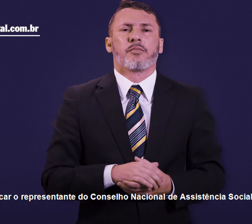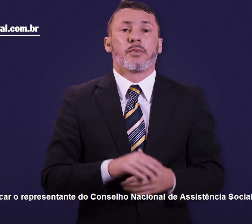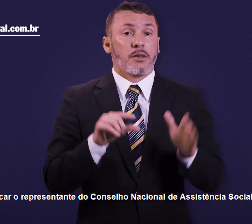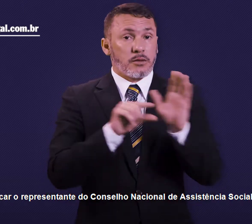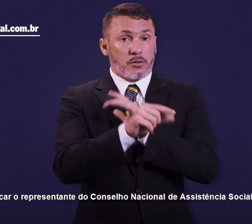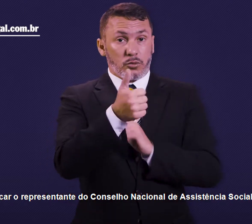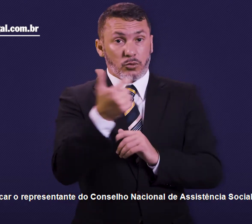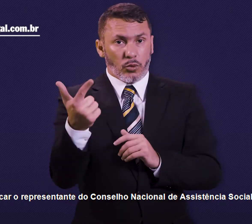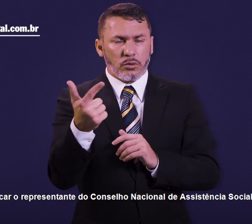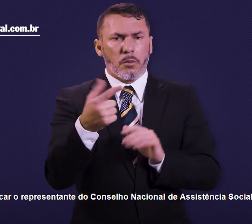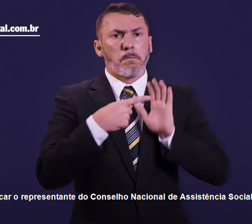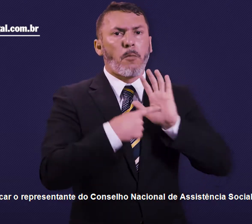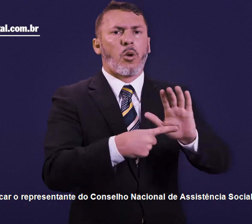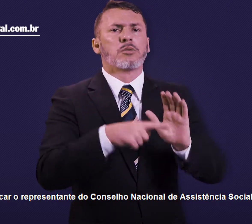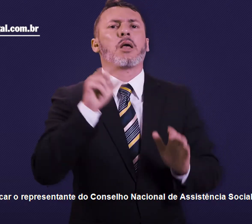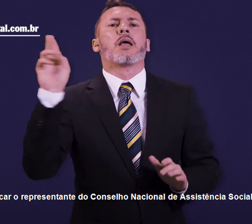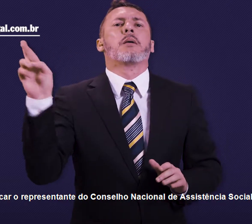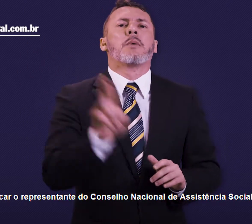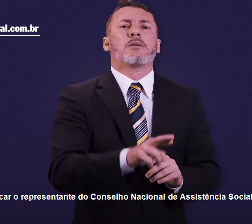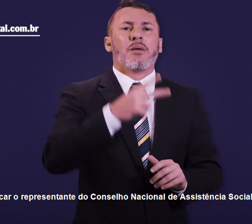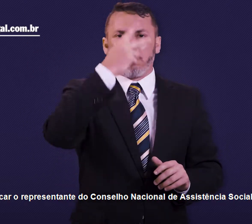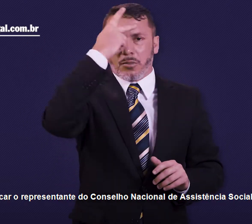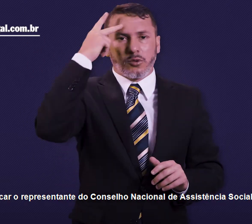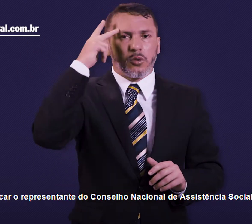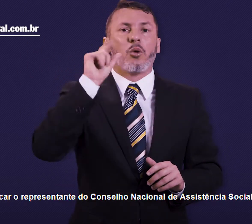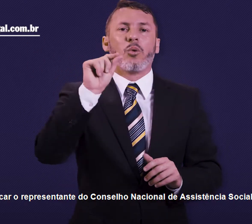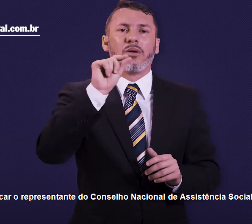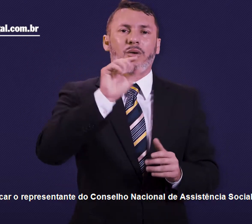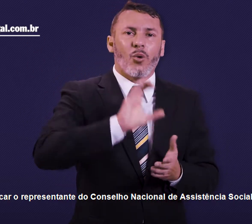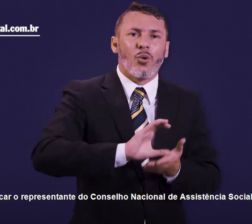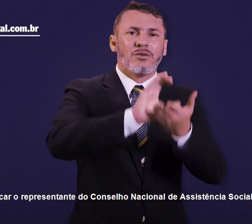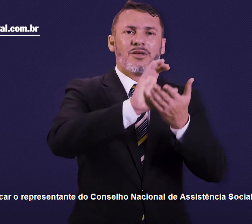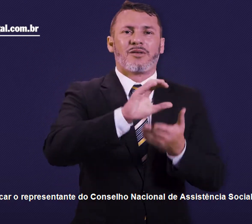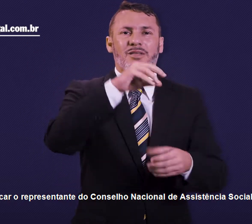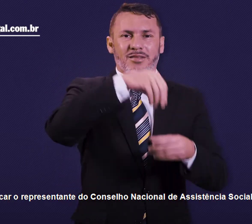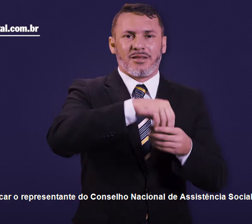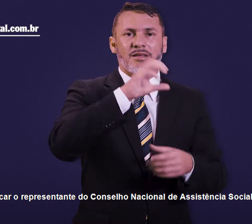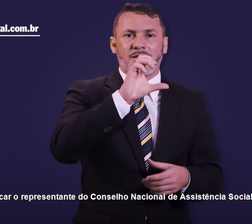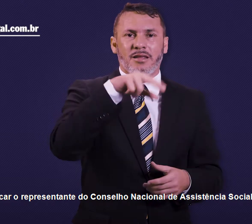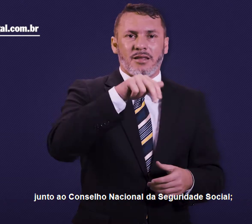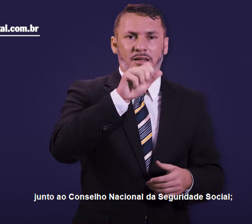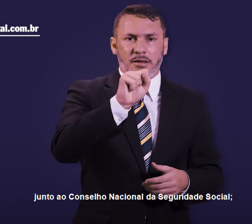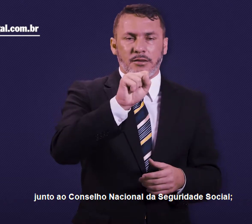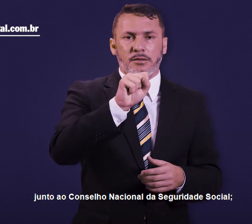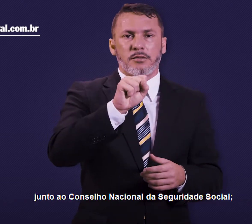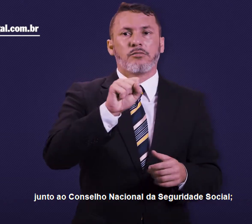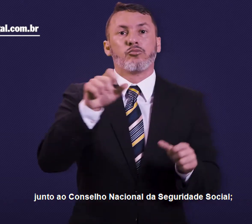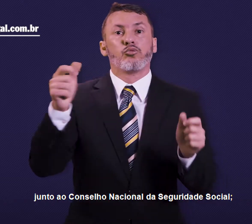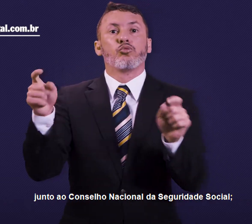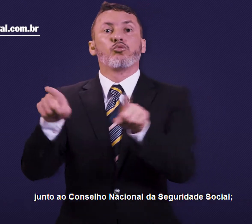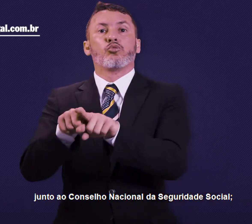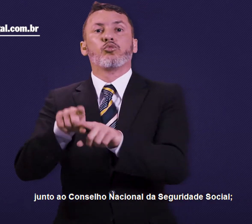Indicar o representante do Conselho Nacional de Assistência Social, CNAS, junto ao Conselho Nacional da